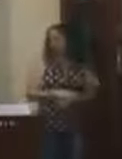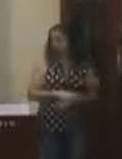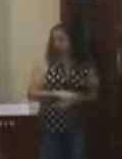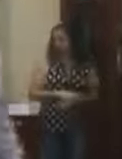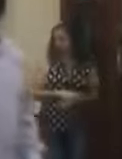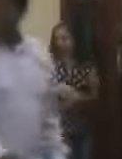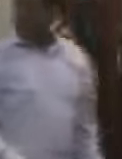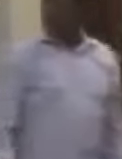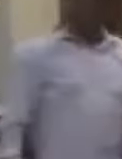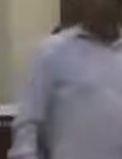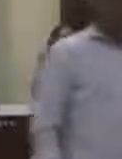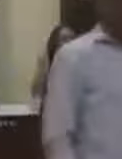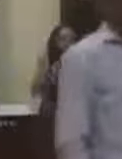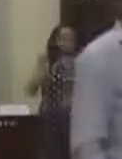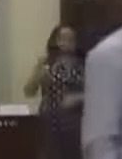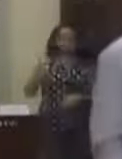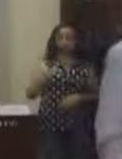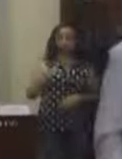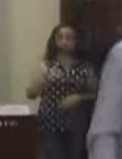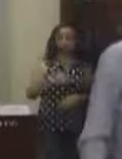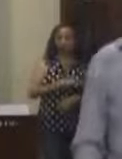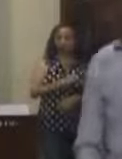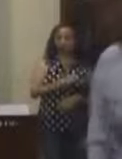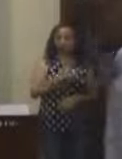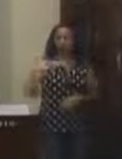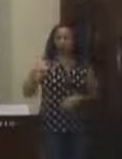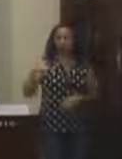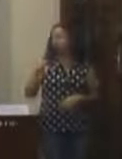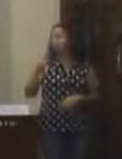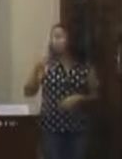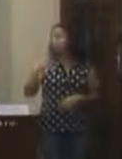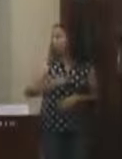Antônio Pires, presente. Marcelo Moreira.